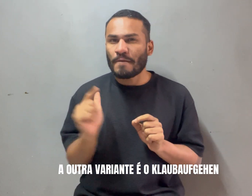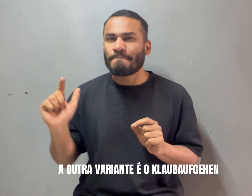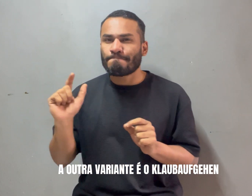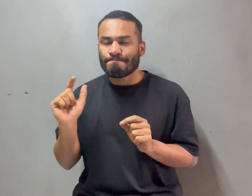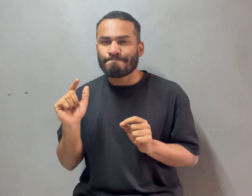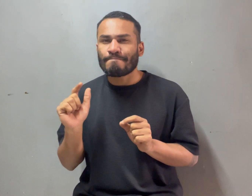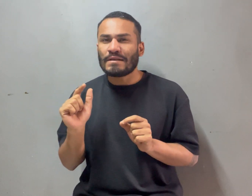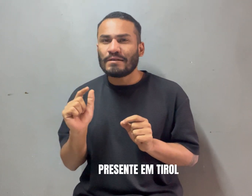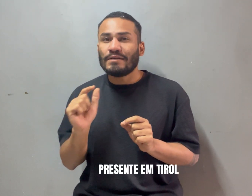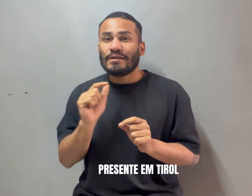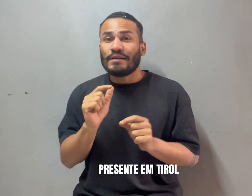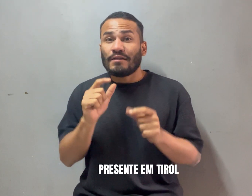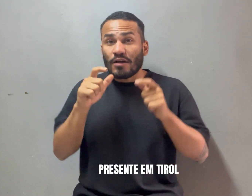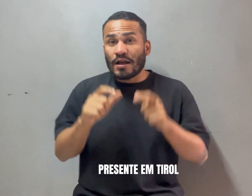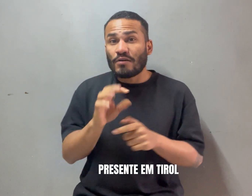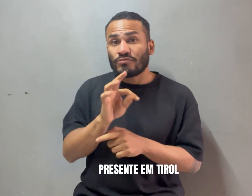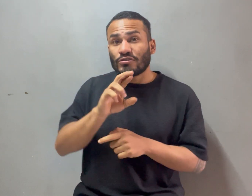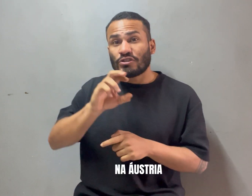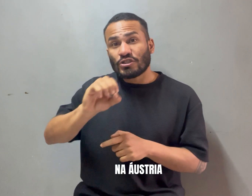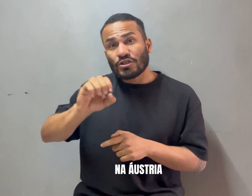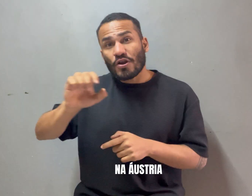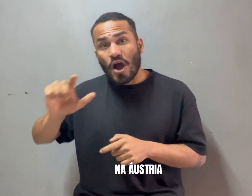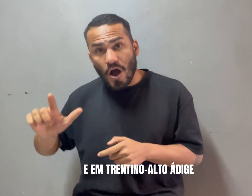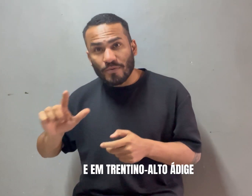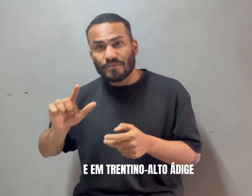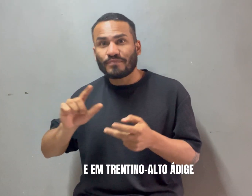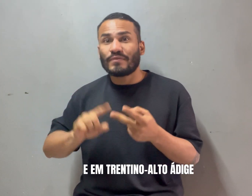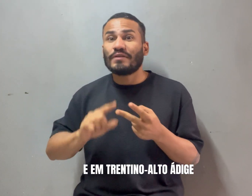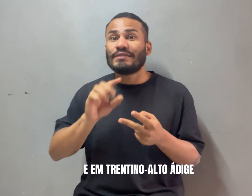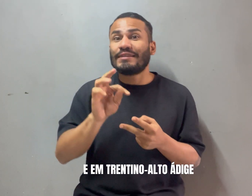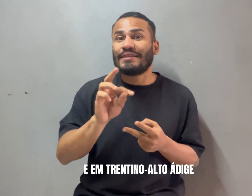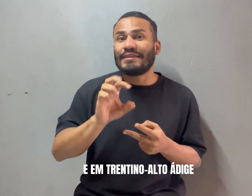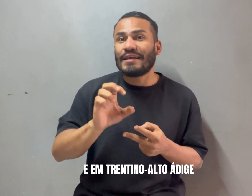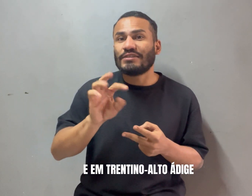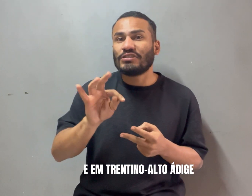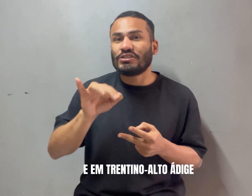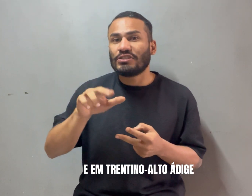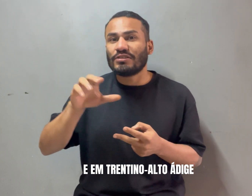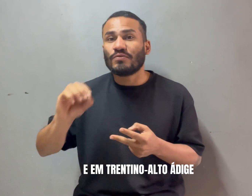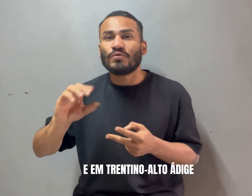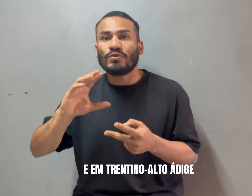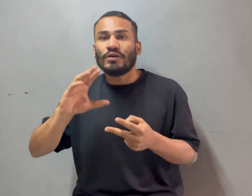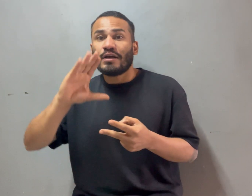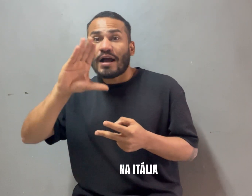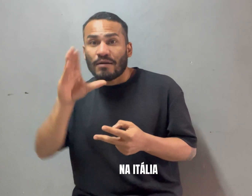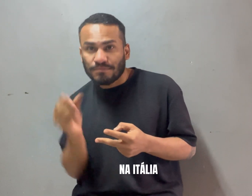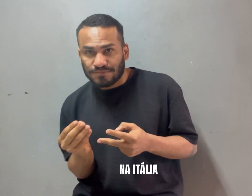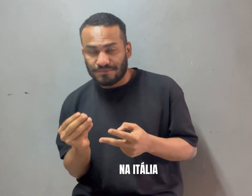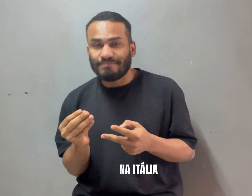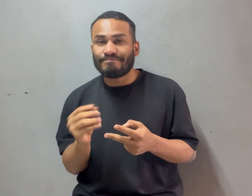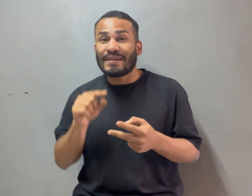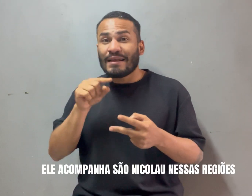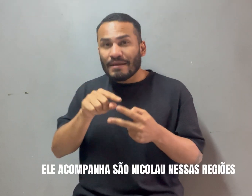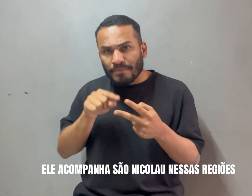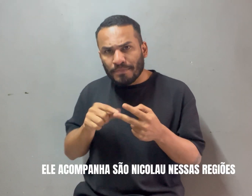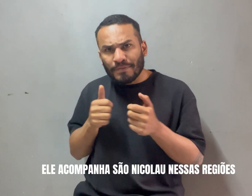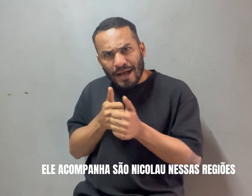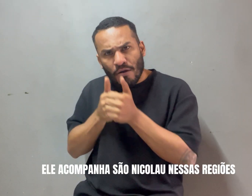Klaubaufgen, presente em Tirol, na Áustria, e em Trentino Alto Adige, na Itália. Ele acompanha São